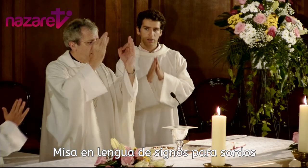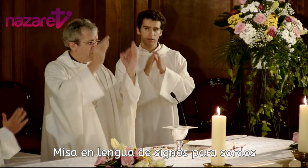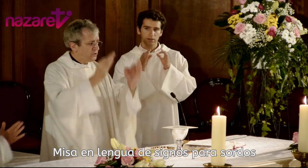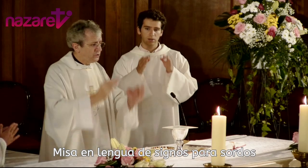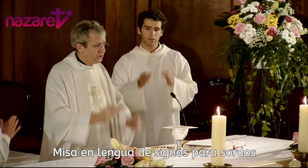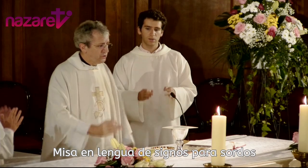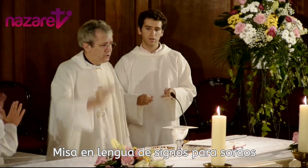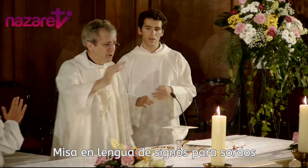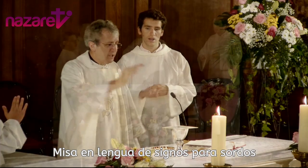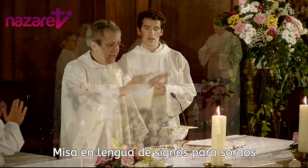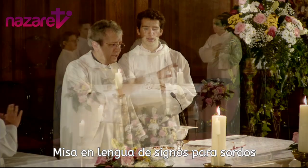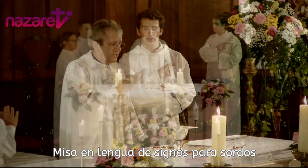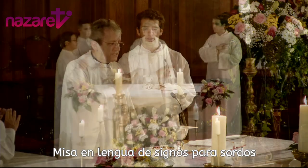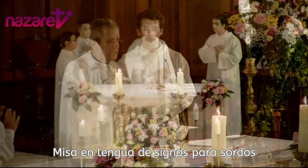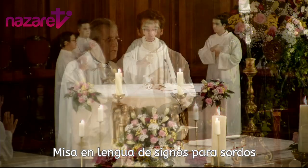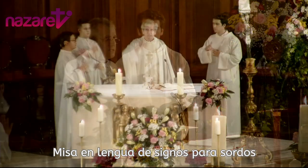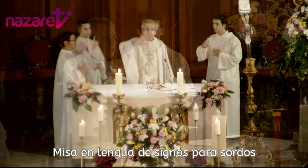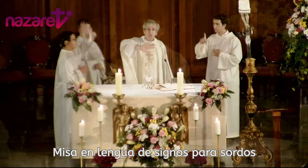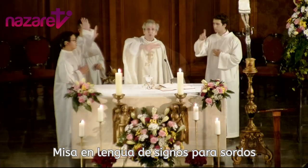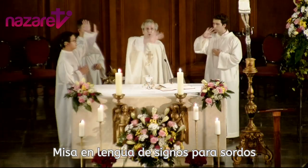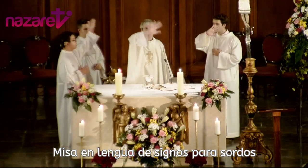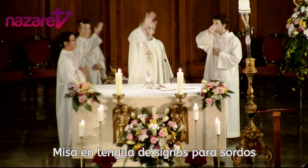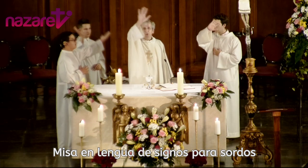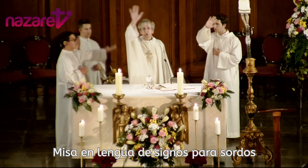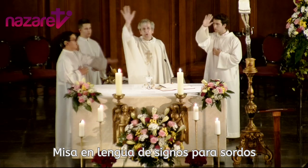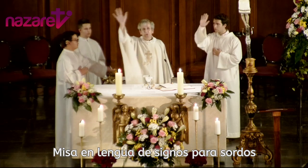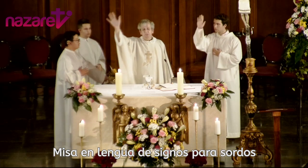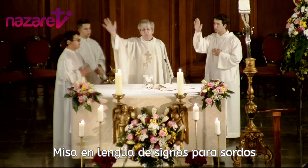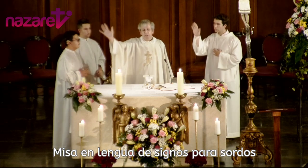santo, es el Señor Dios del